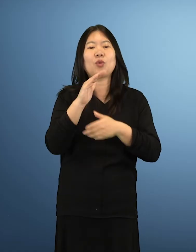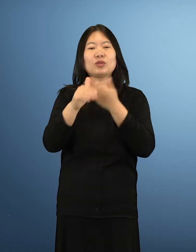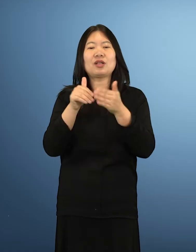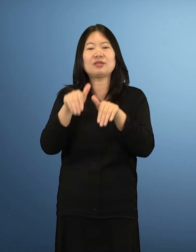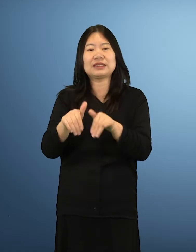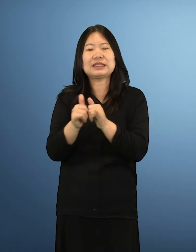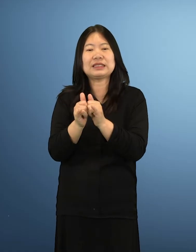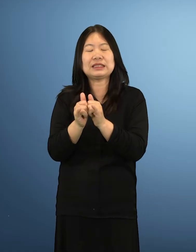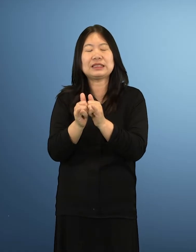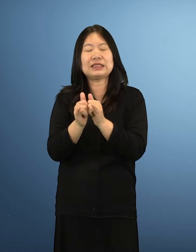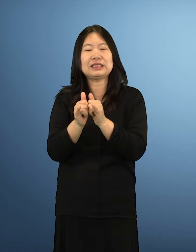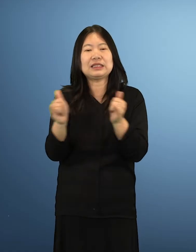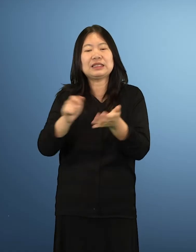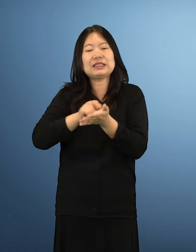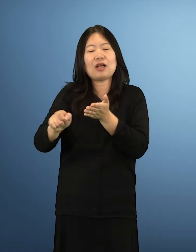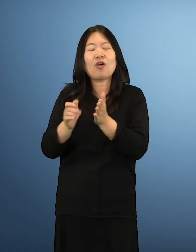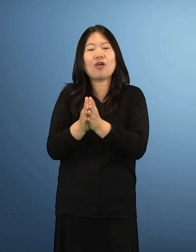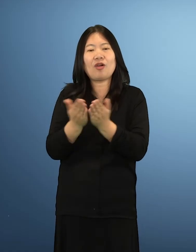집중적으로 읽었습니다.